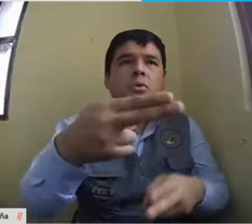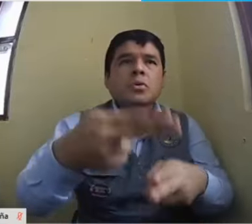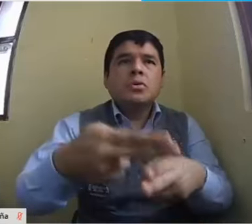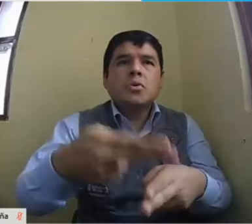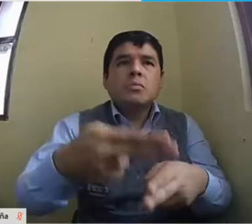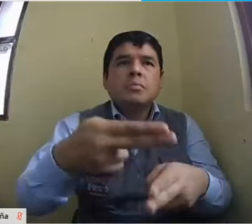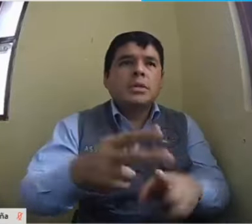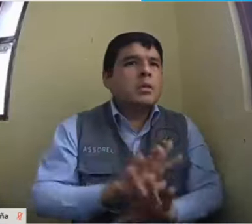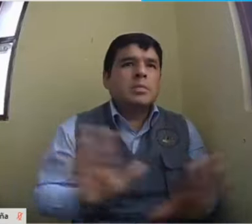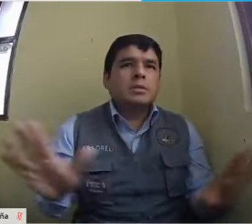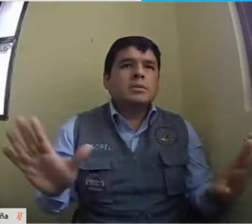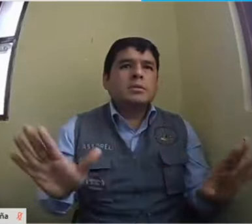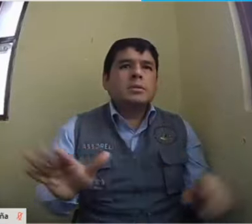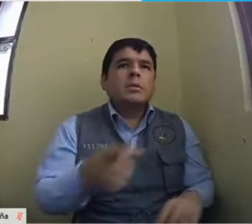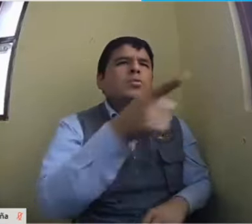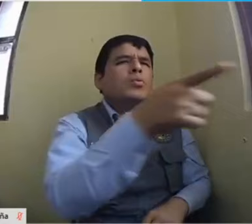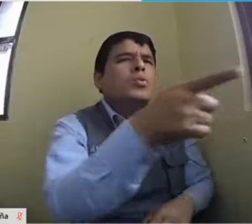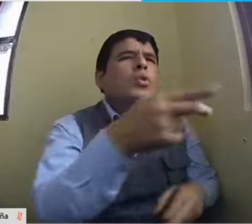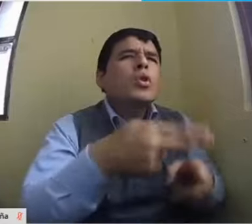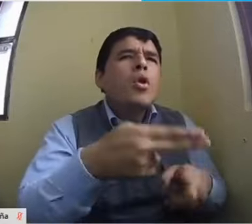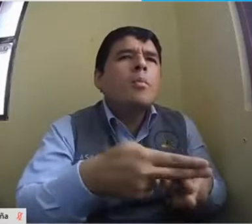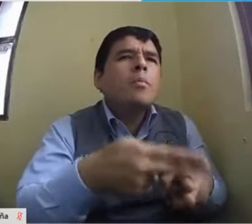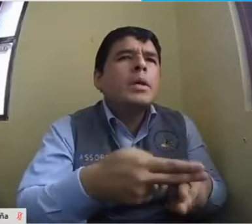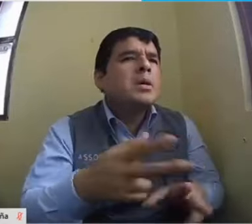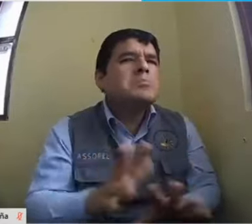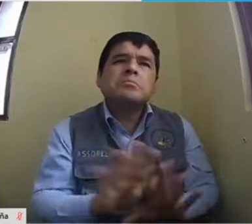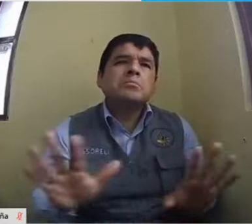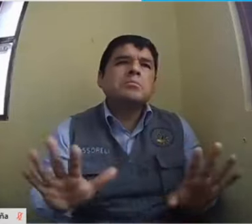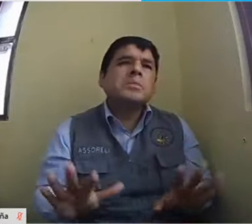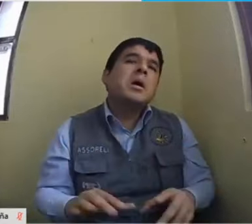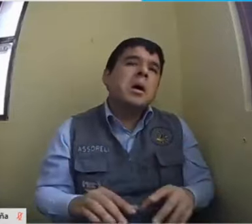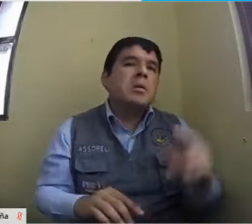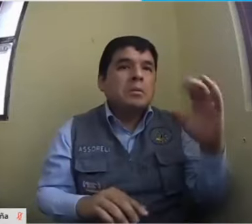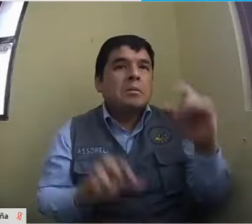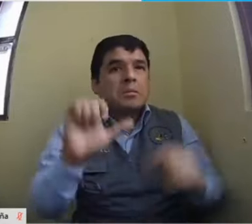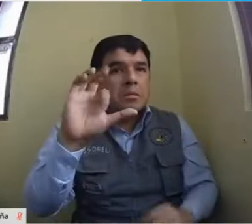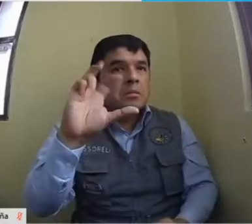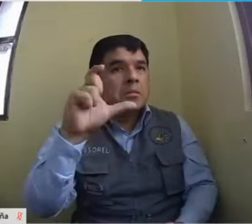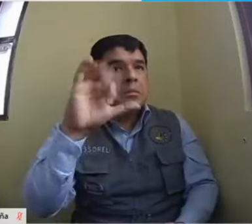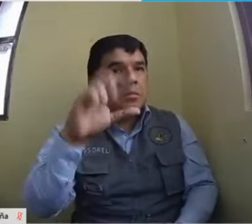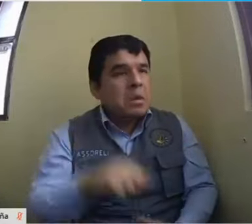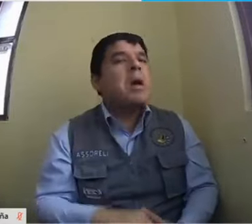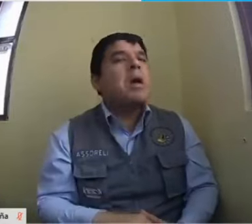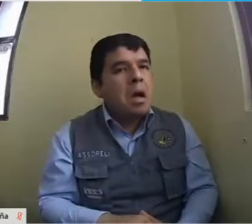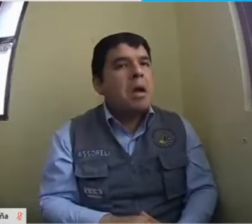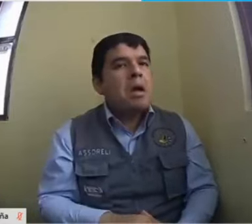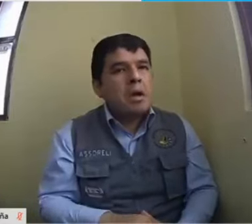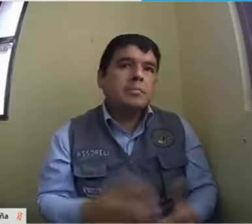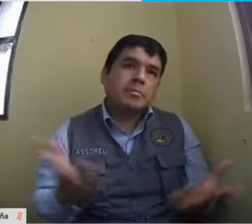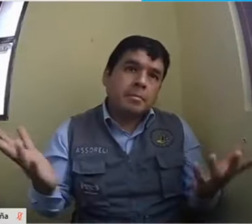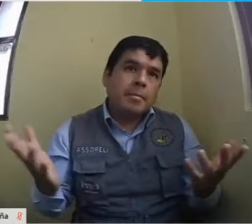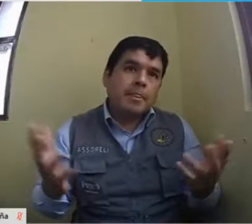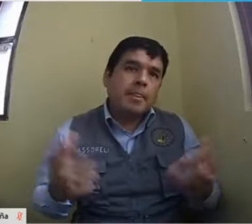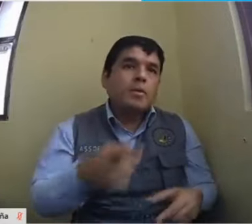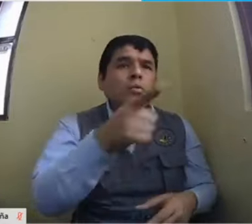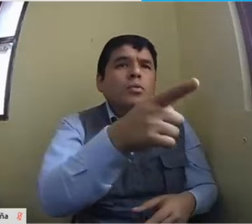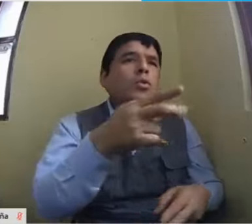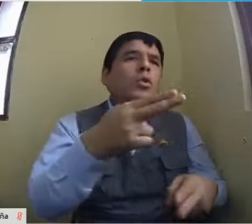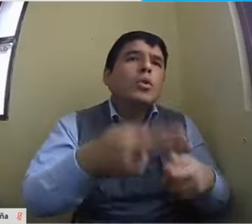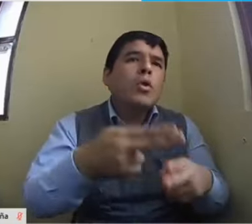Tu nombre, nada más. Tu nombre, no pregunta cómo te llamas tú, cuál es tu nombre, cómo te llamas, no.